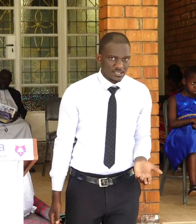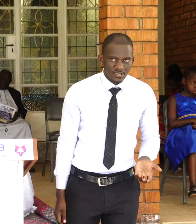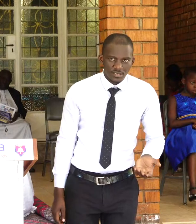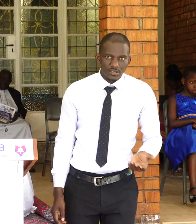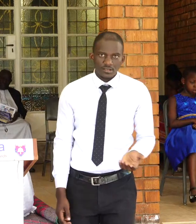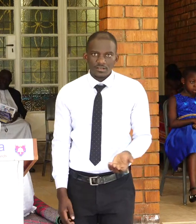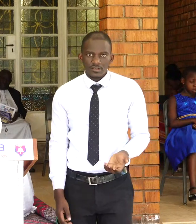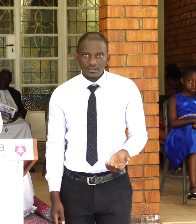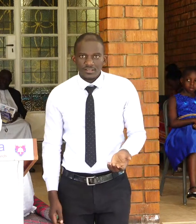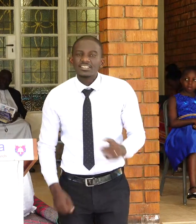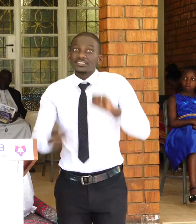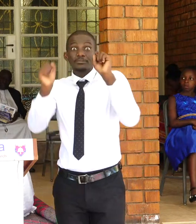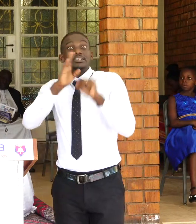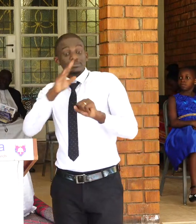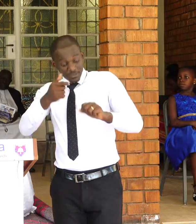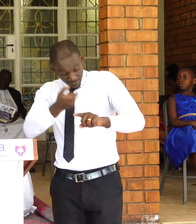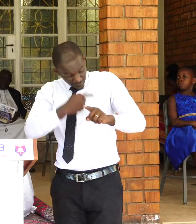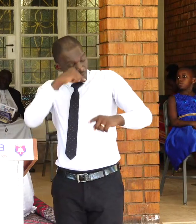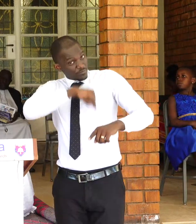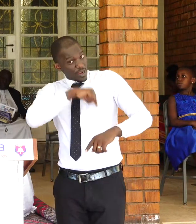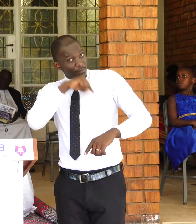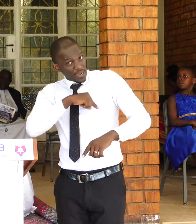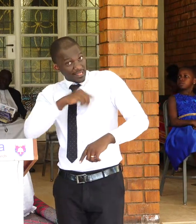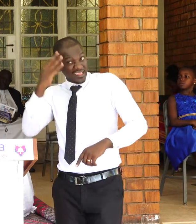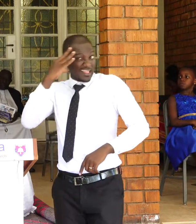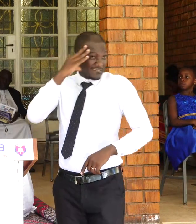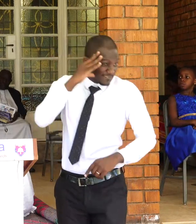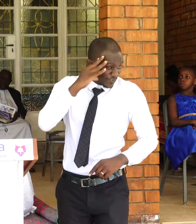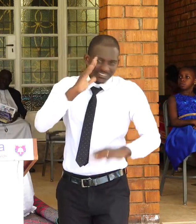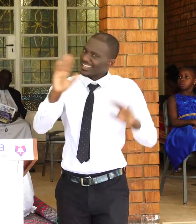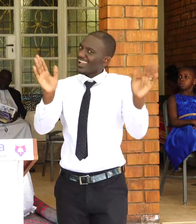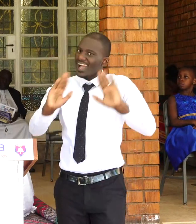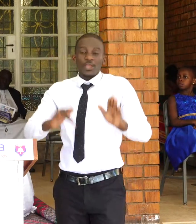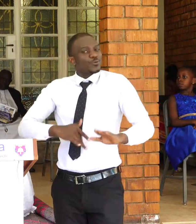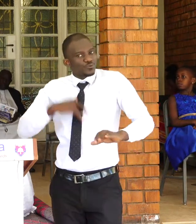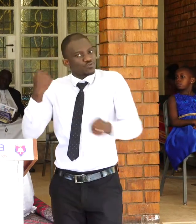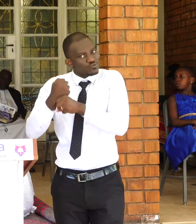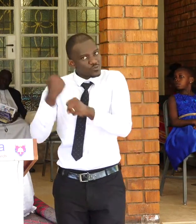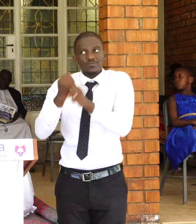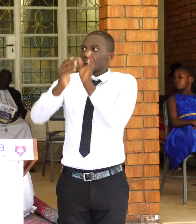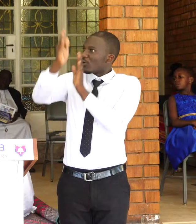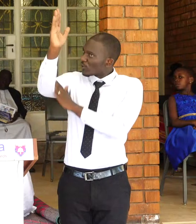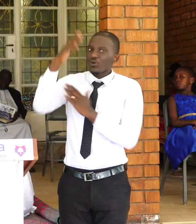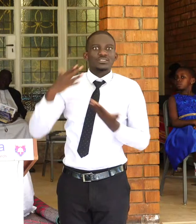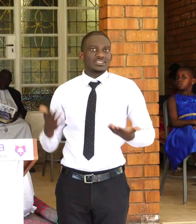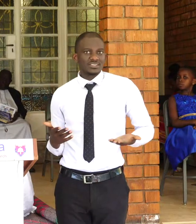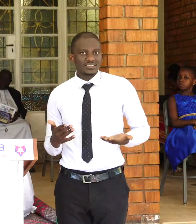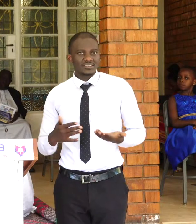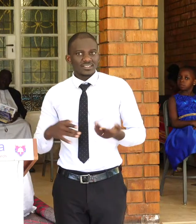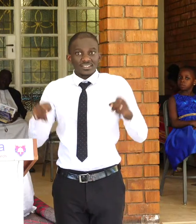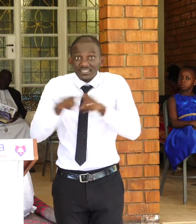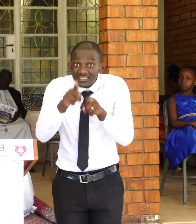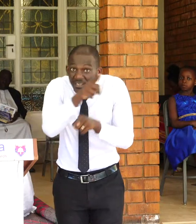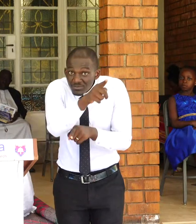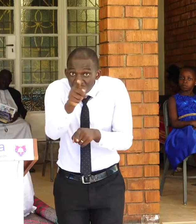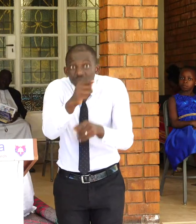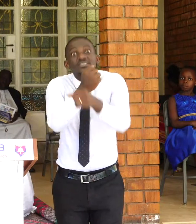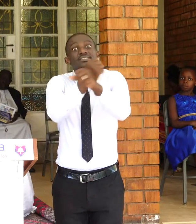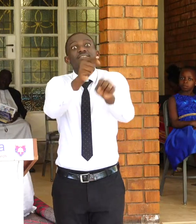oteekwa okubanga kivuddemu ggwe tokakiddwa ng'okiwulira okikolera Katonda wo ate naawe